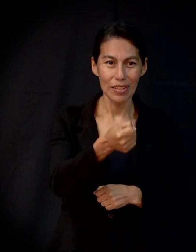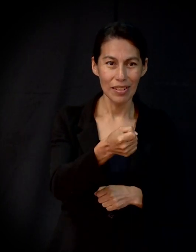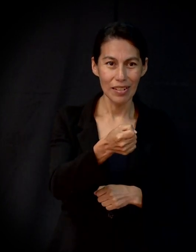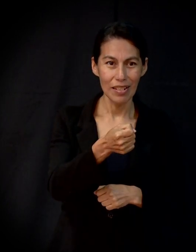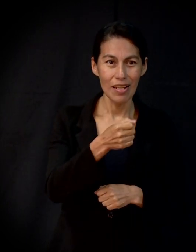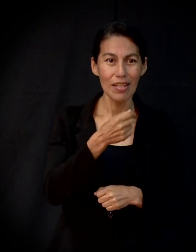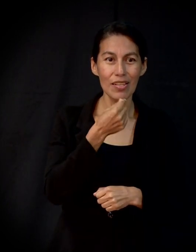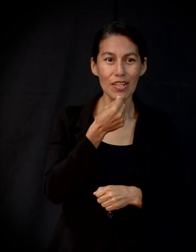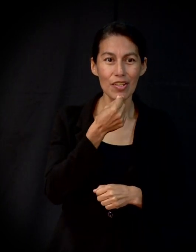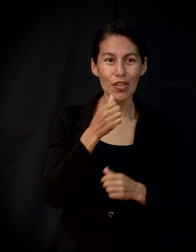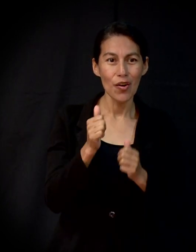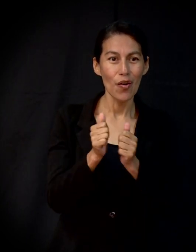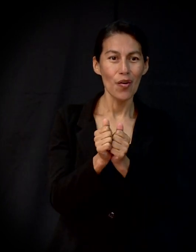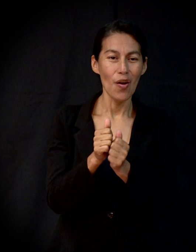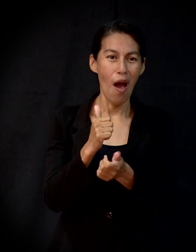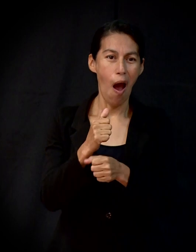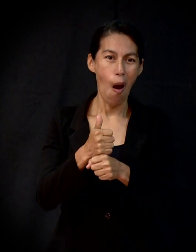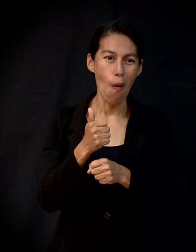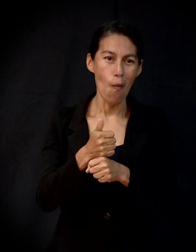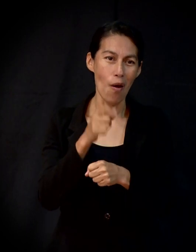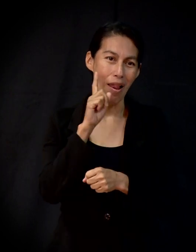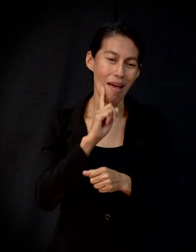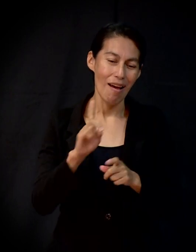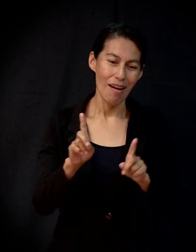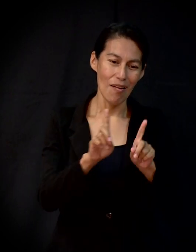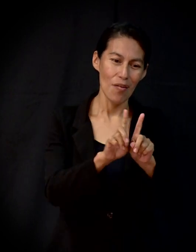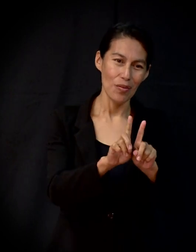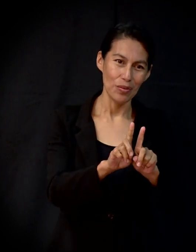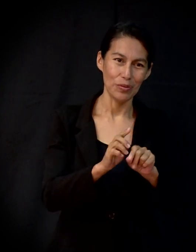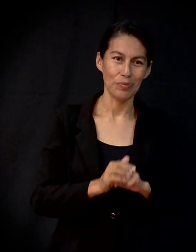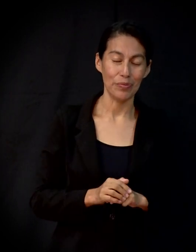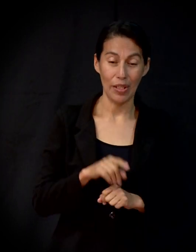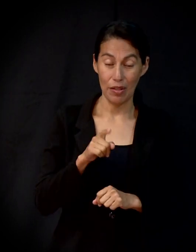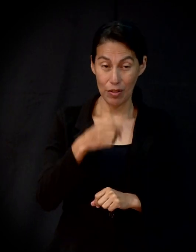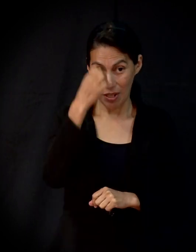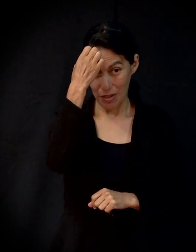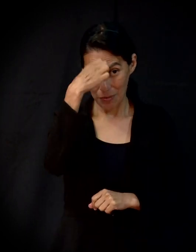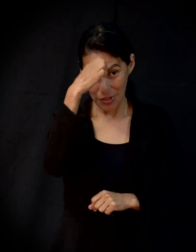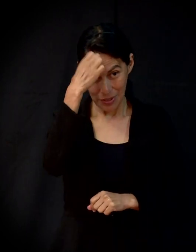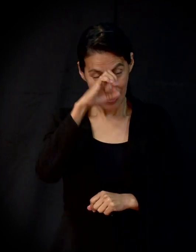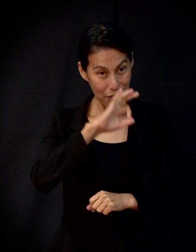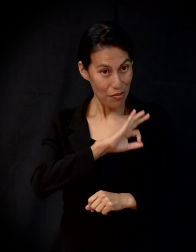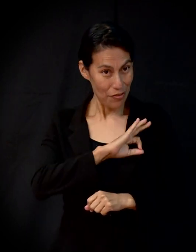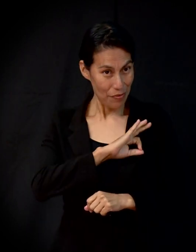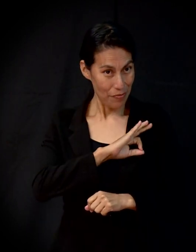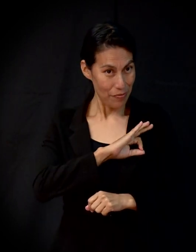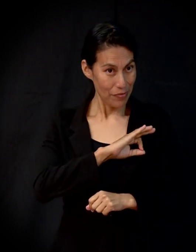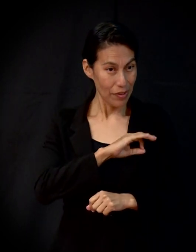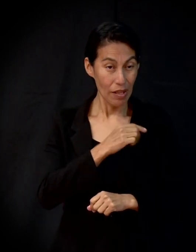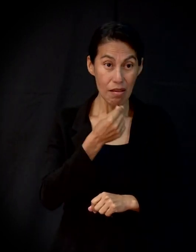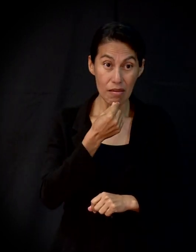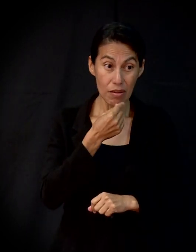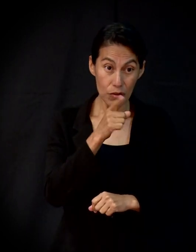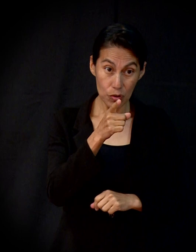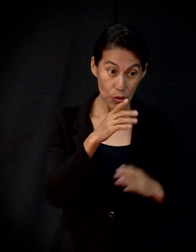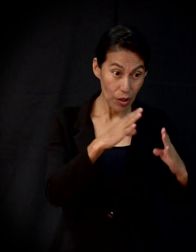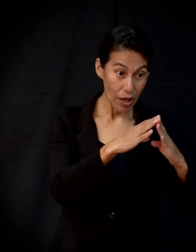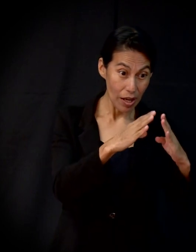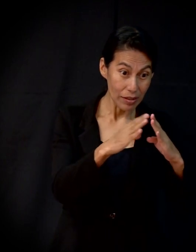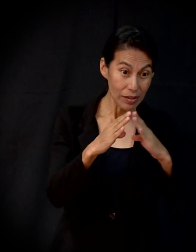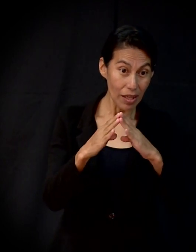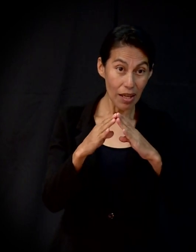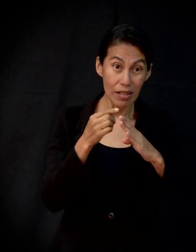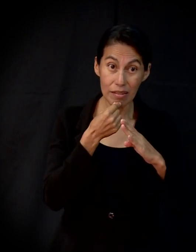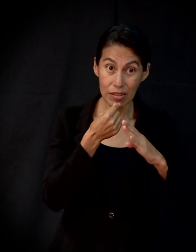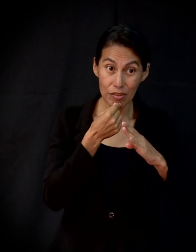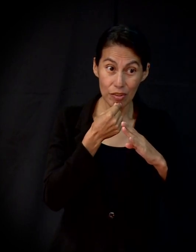vendrá a darnos experiencias de fe en oración. Por eso te pedimos que si hay niños